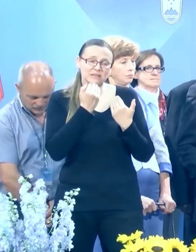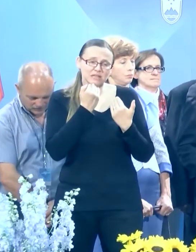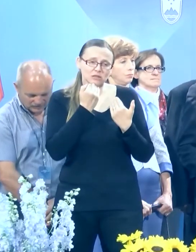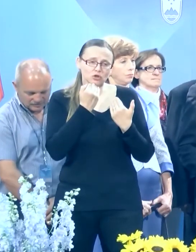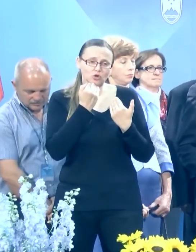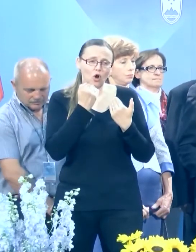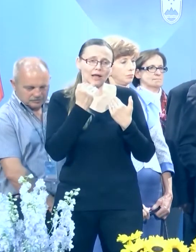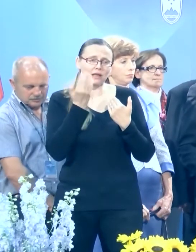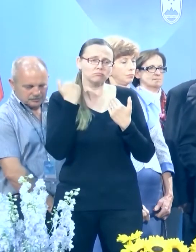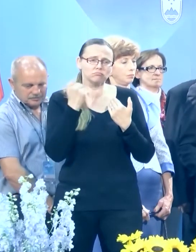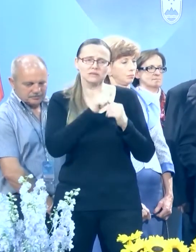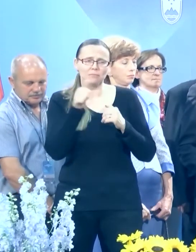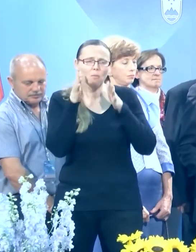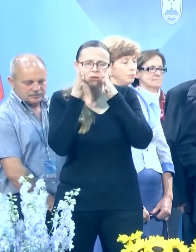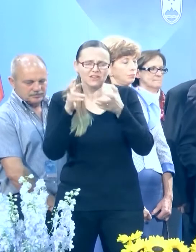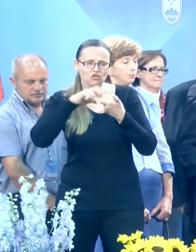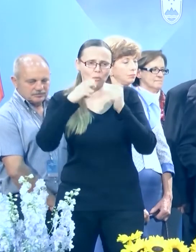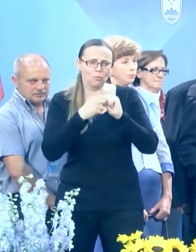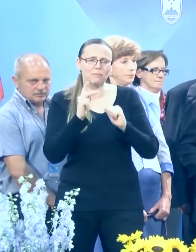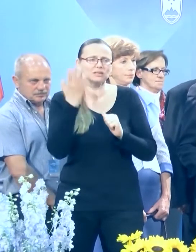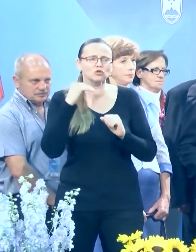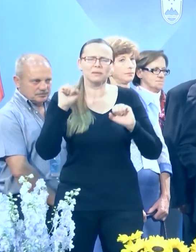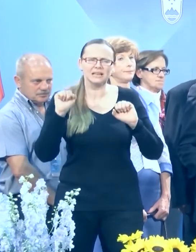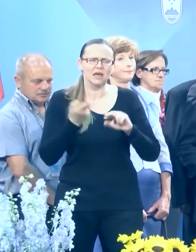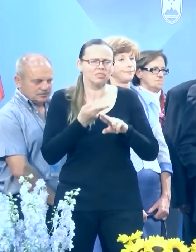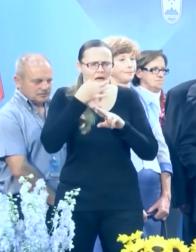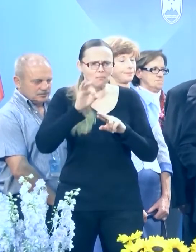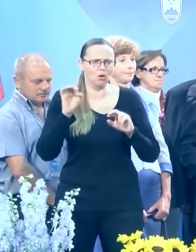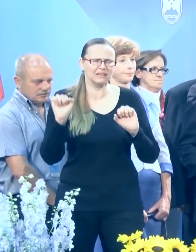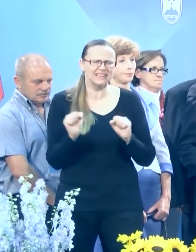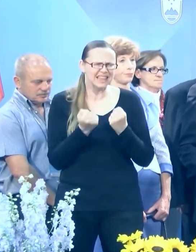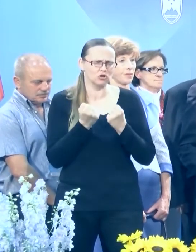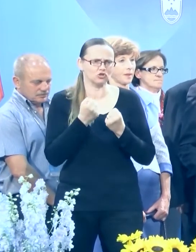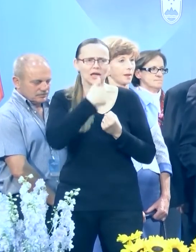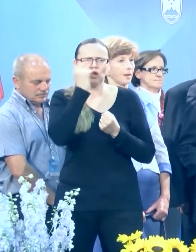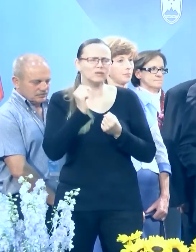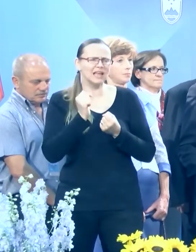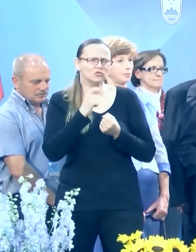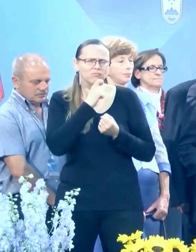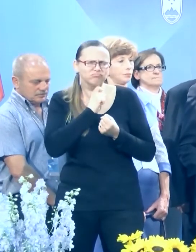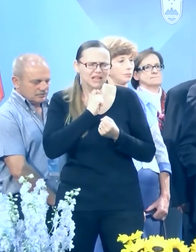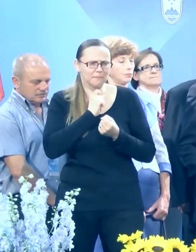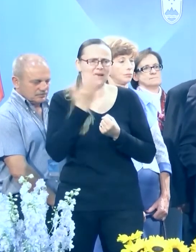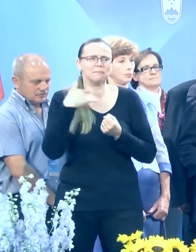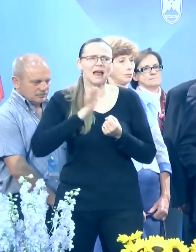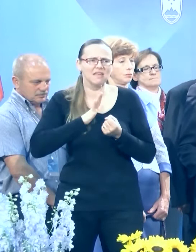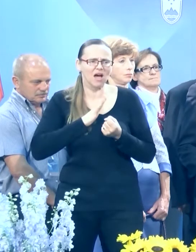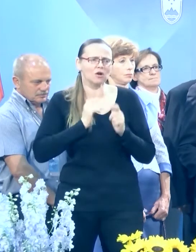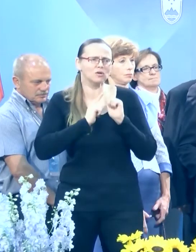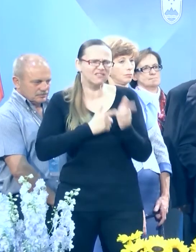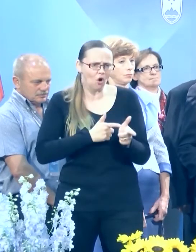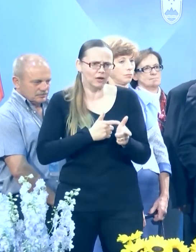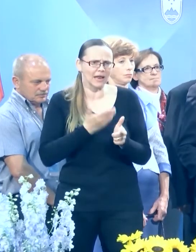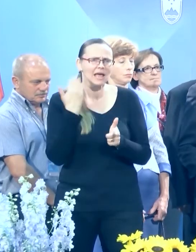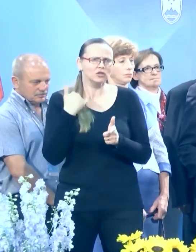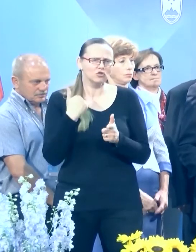izključno posvečal problemom, ki so bili najtežji, ker so ljudje trpeli, ker je bila nevarnost vojne, ker so bili tako imenovani